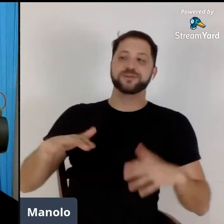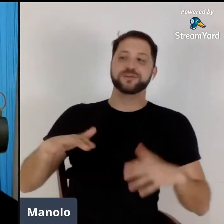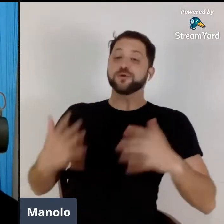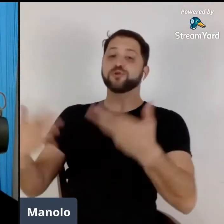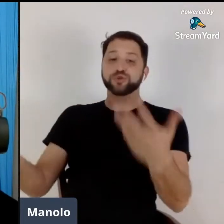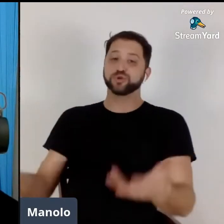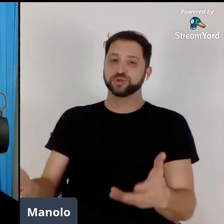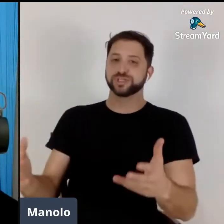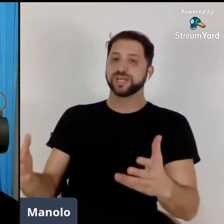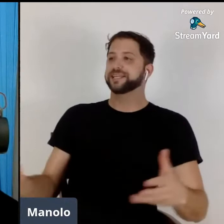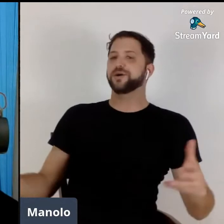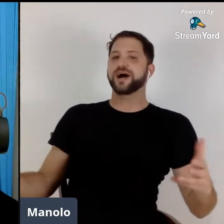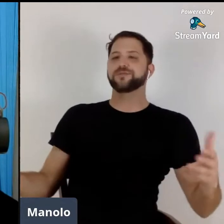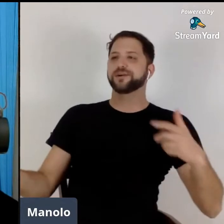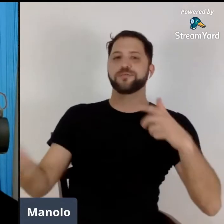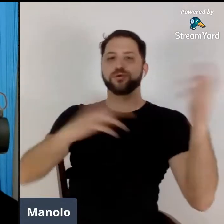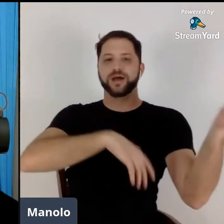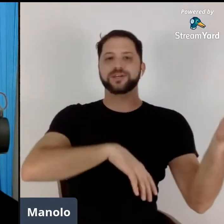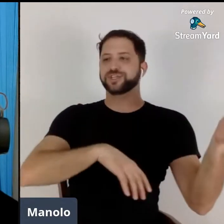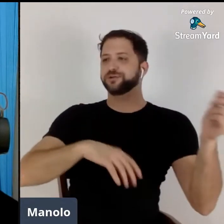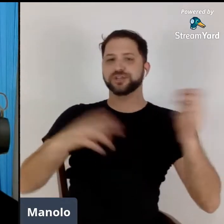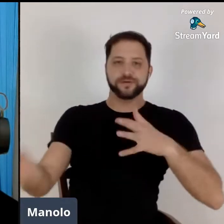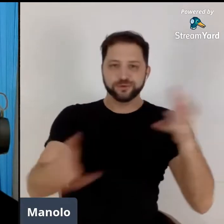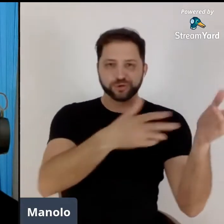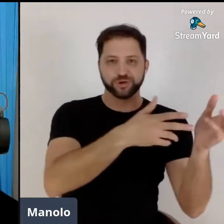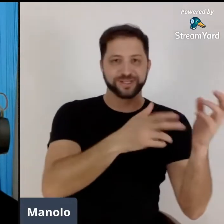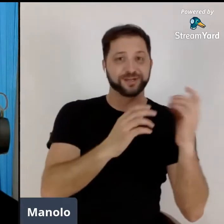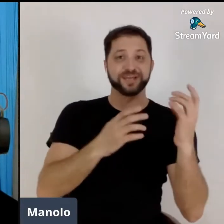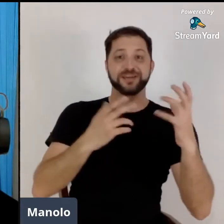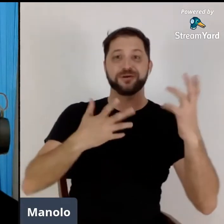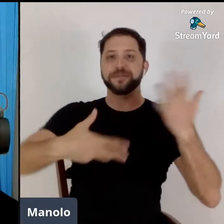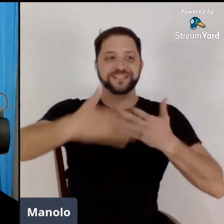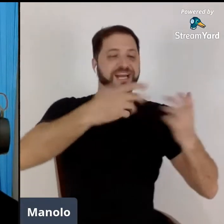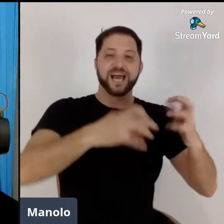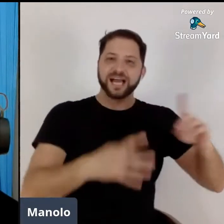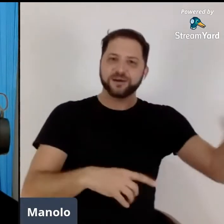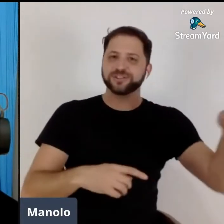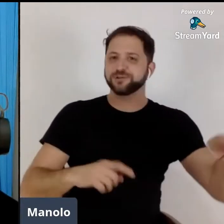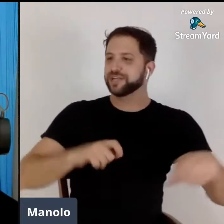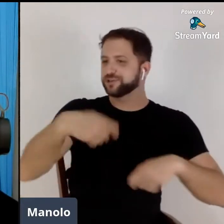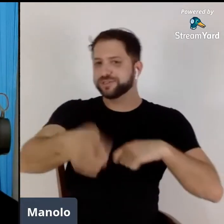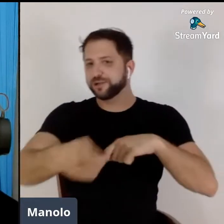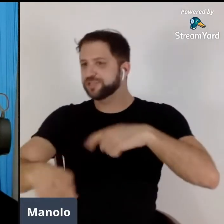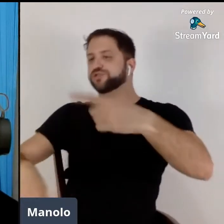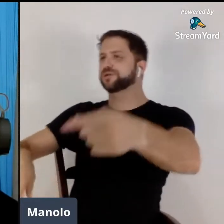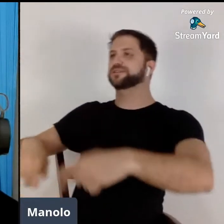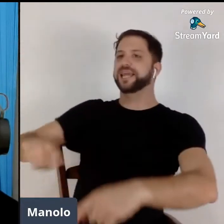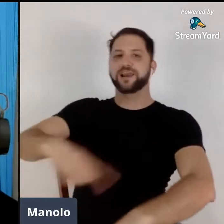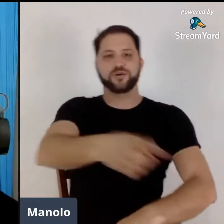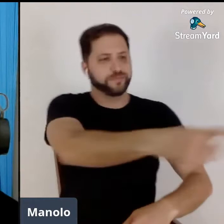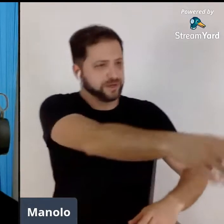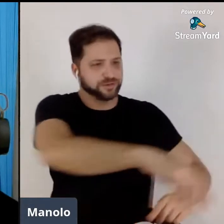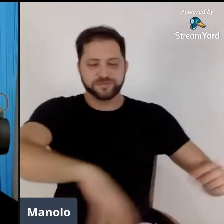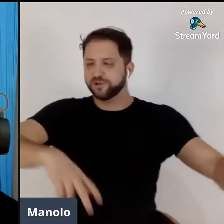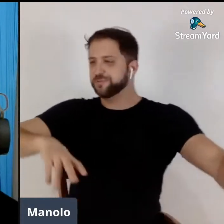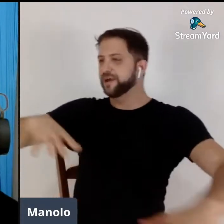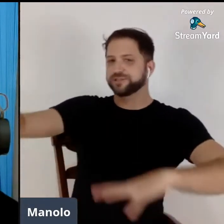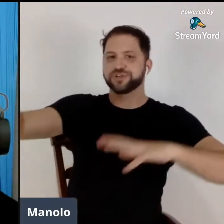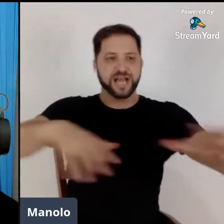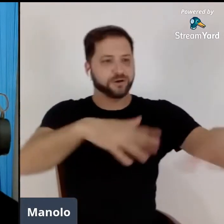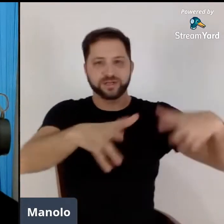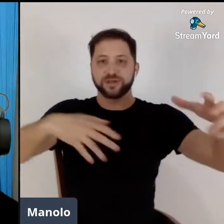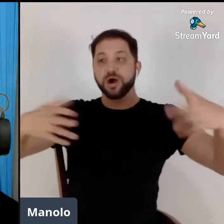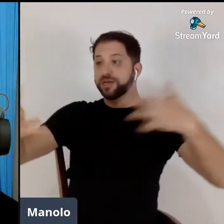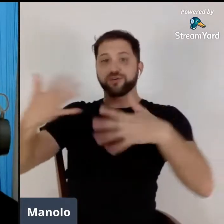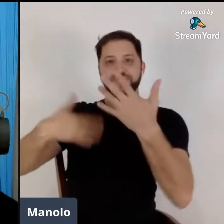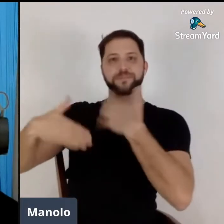desde pequenininho, tendo contato com os surdos. Então, aí eu ia comer um lanche, eu chamava um surdo. Então, daí eu aprendia. Mas que você é de lanche? Qual é o disso? Qual é o trailer? Qual é o